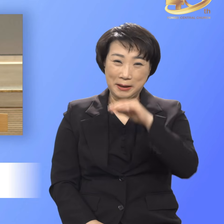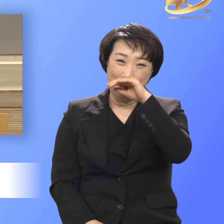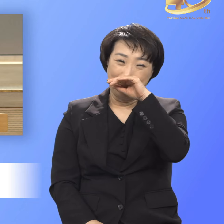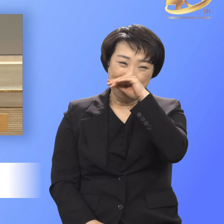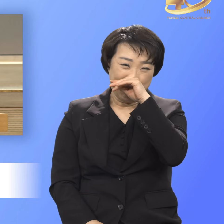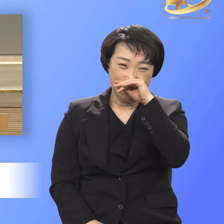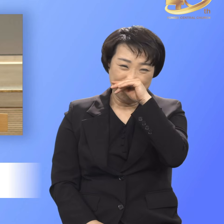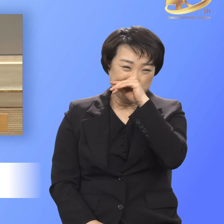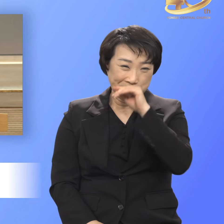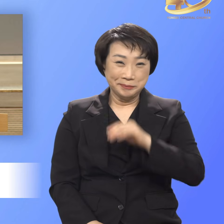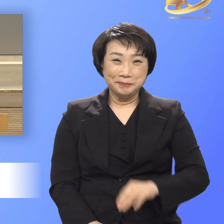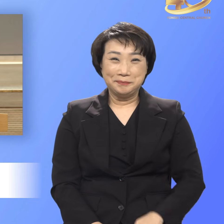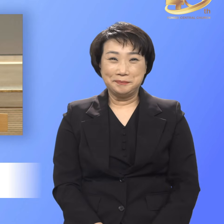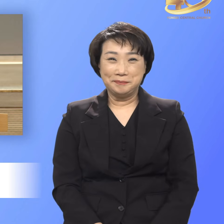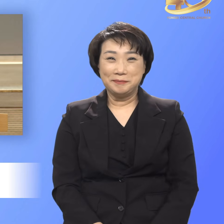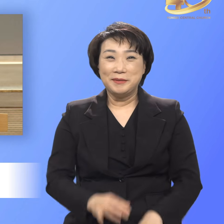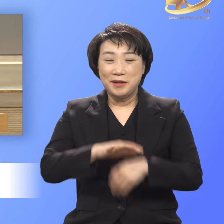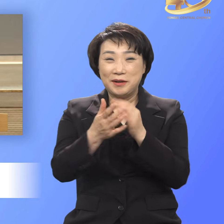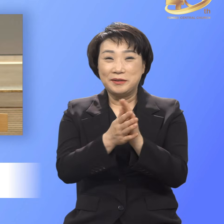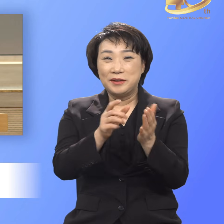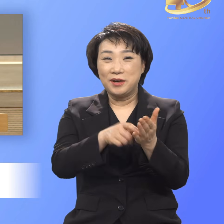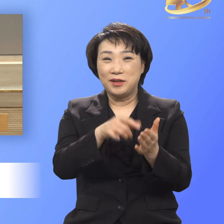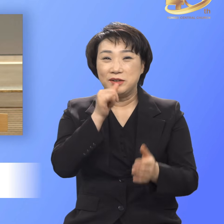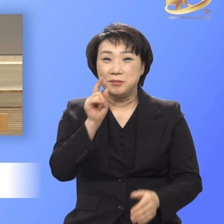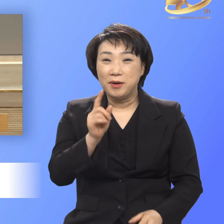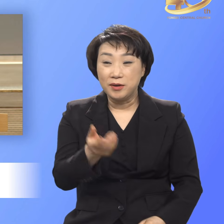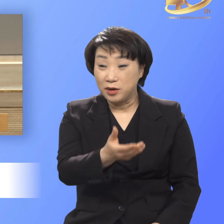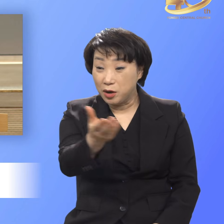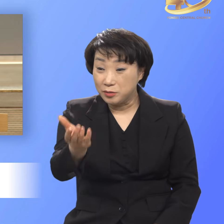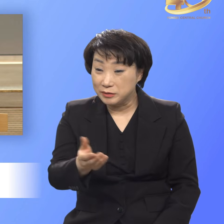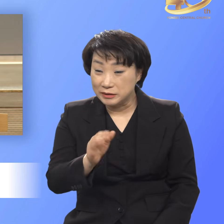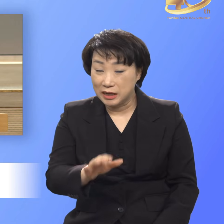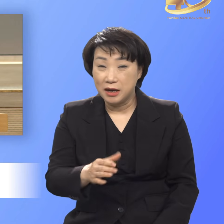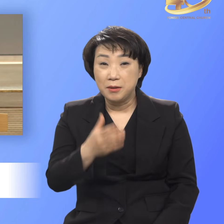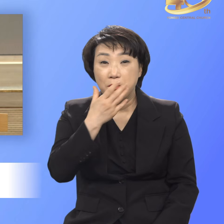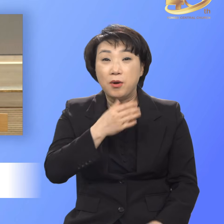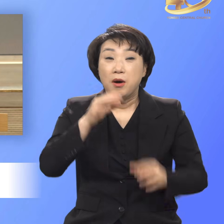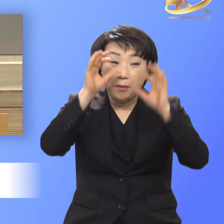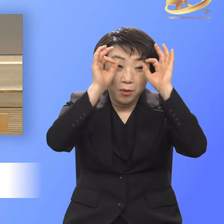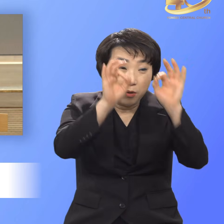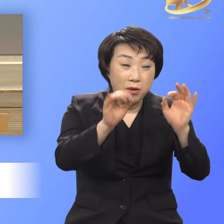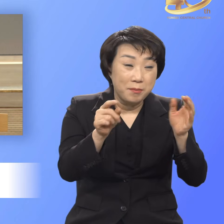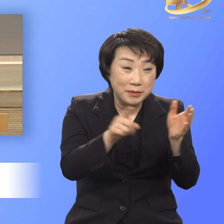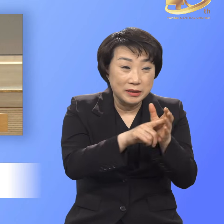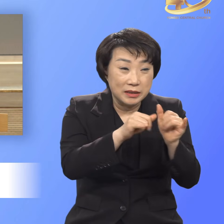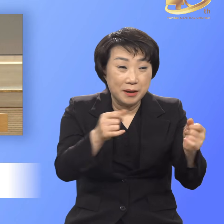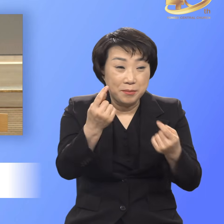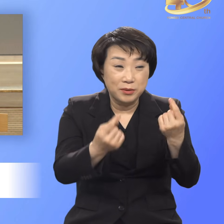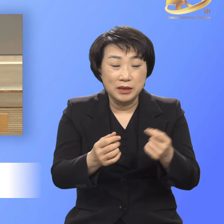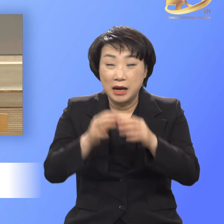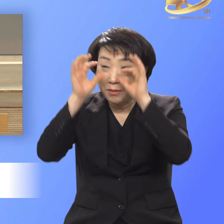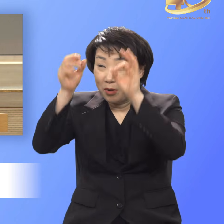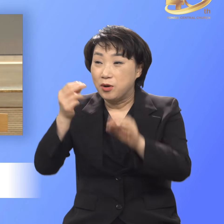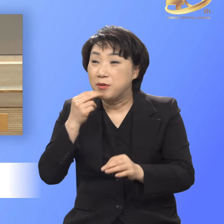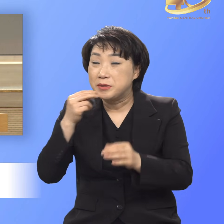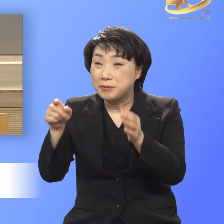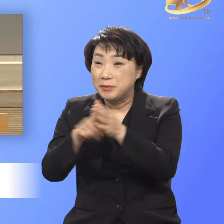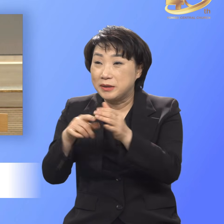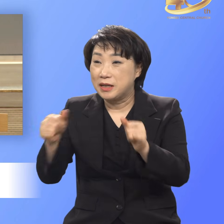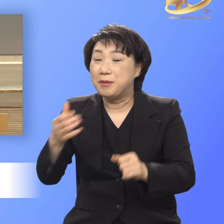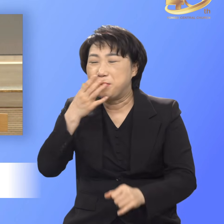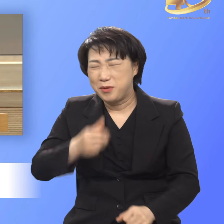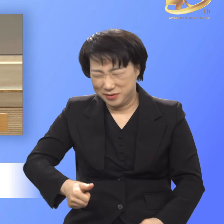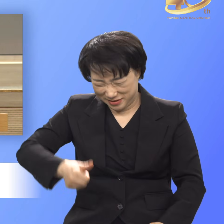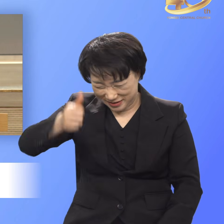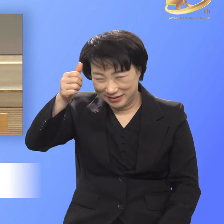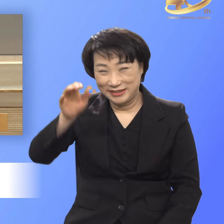소리라니까. 성경에 뭐라고 했어? 복음 있는 자보다 안 복음 있는 자가